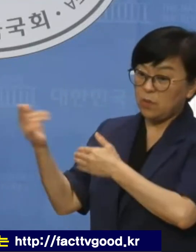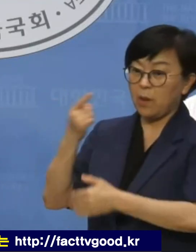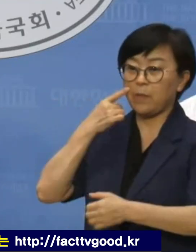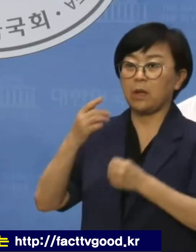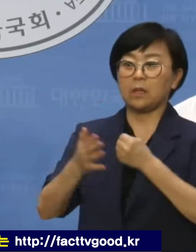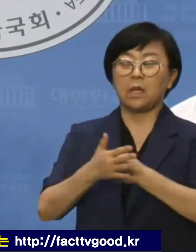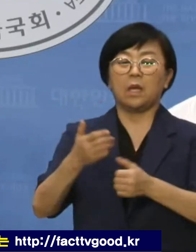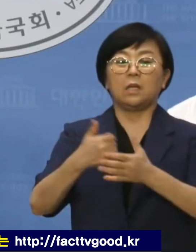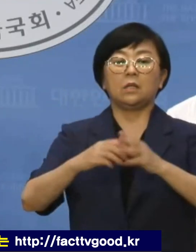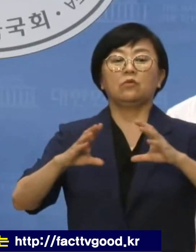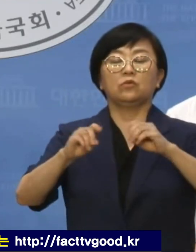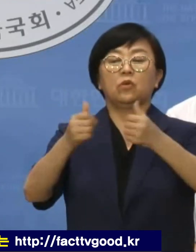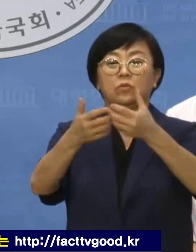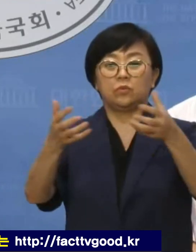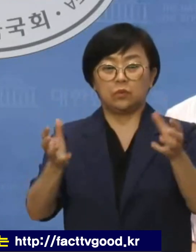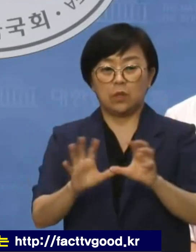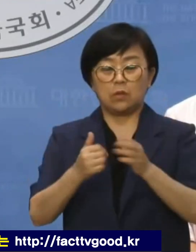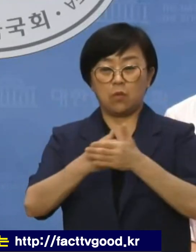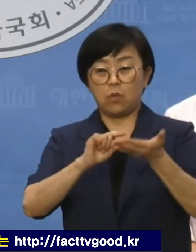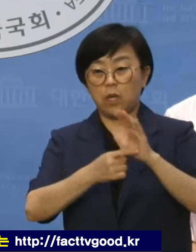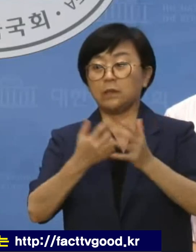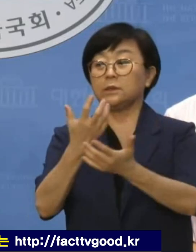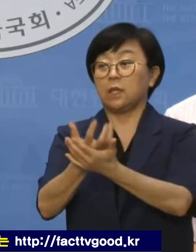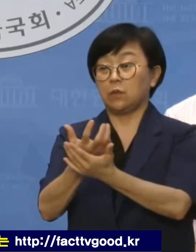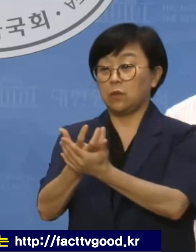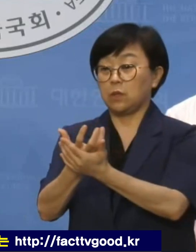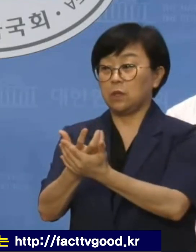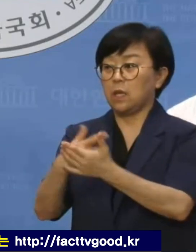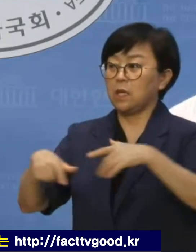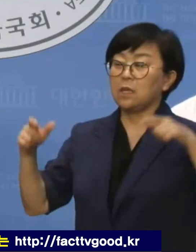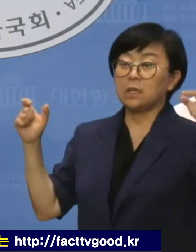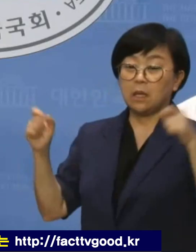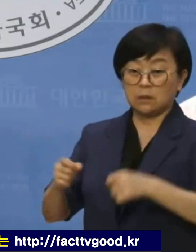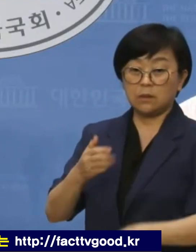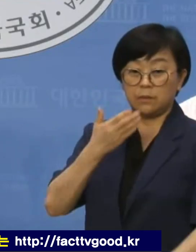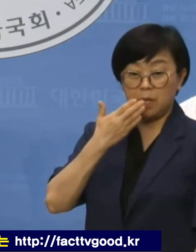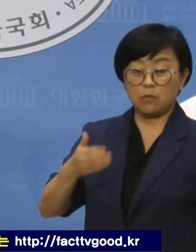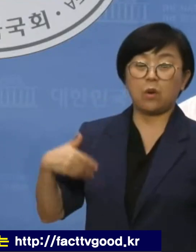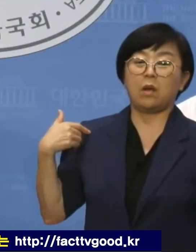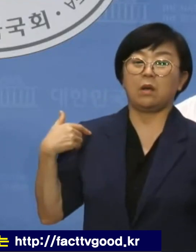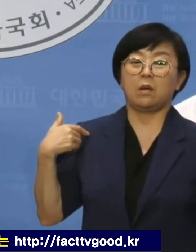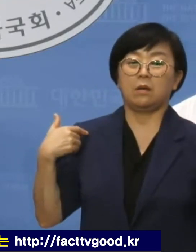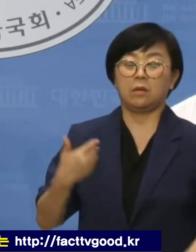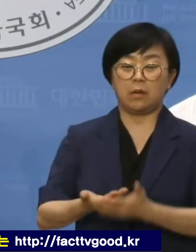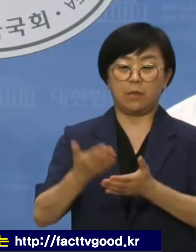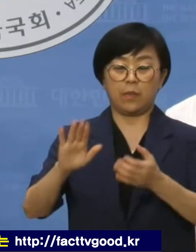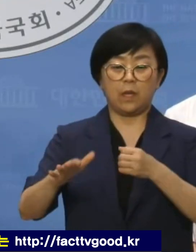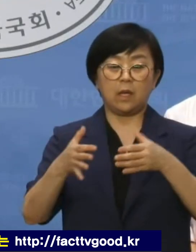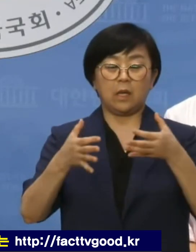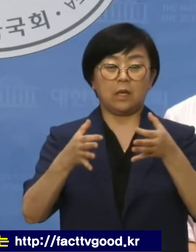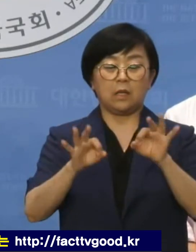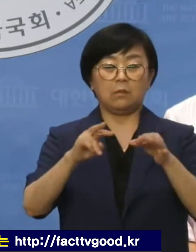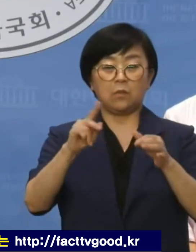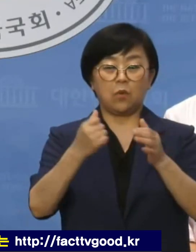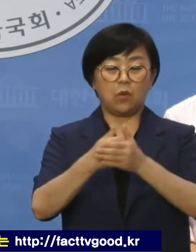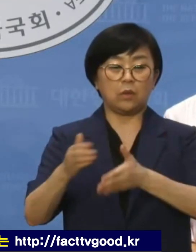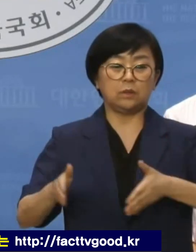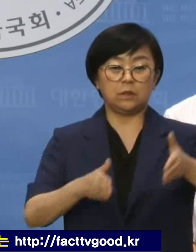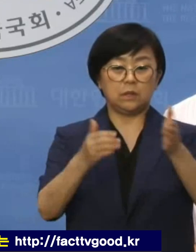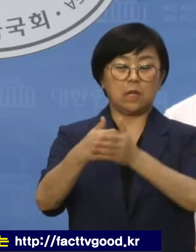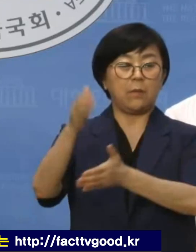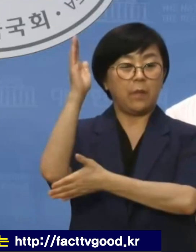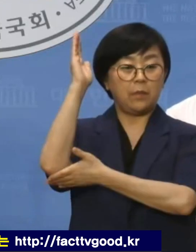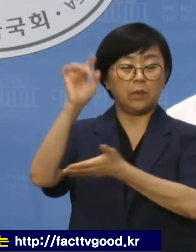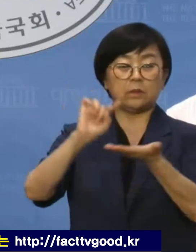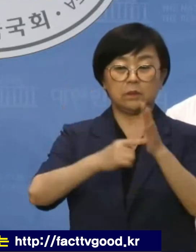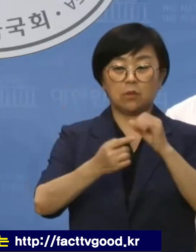그런데 단순히 국토부에서 그 공개한 자료로서는 이렇게 가깝다는 것을 알 수가 없었습니다. 그러나 김동연 지사 그 발표를 듣고 나서